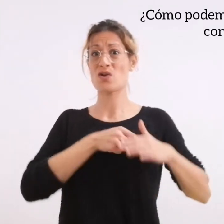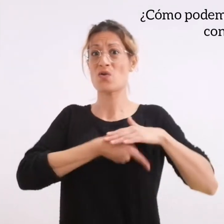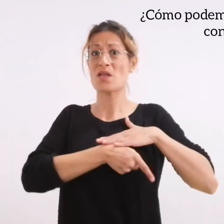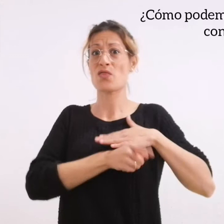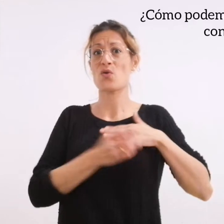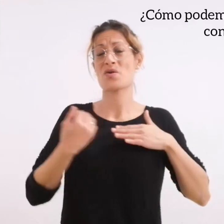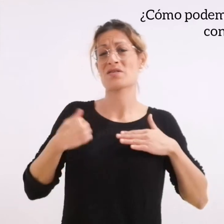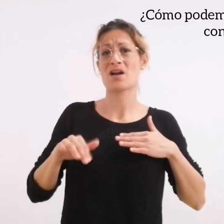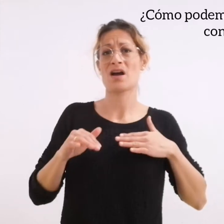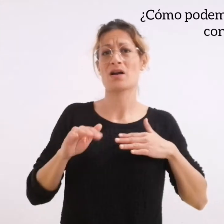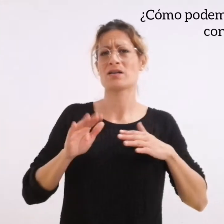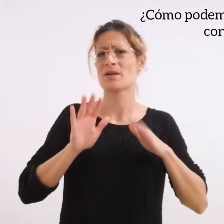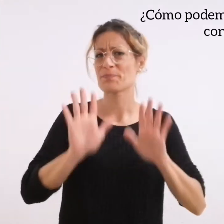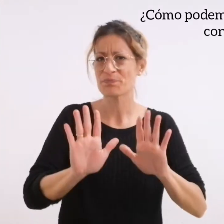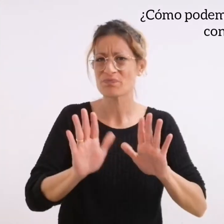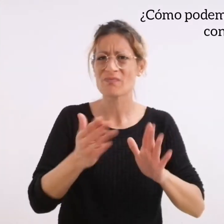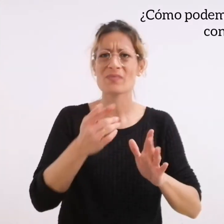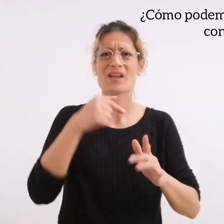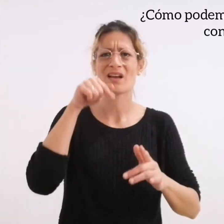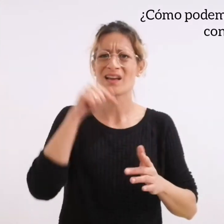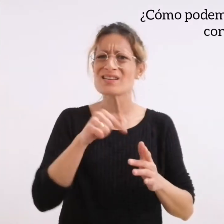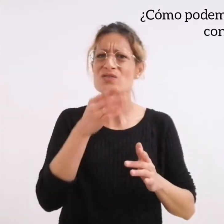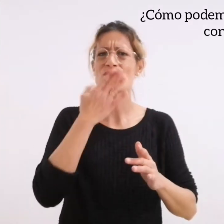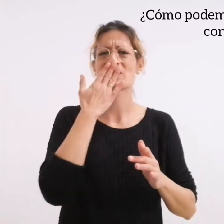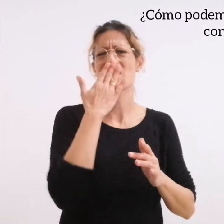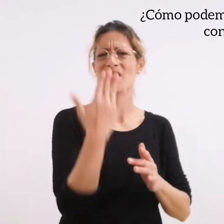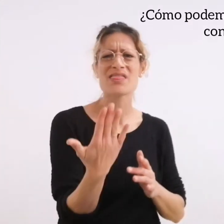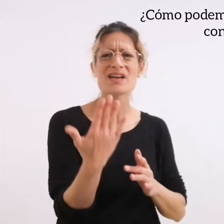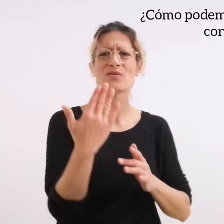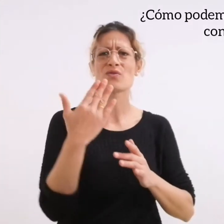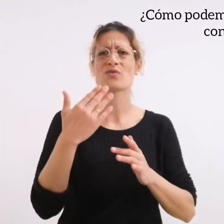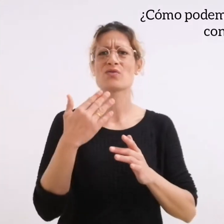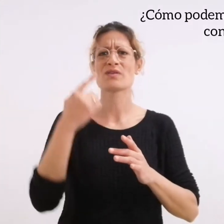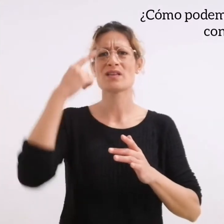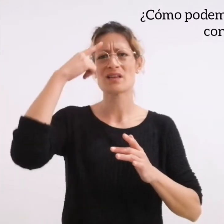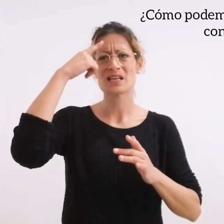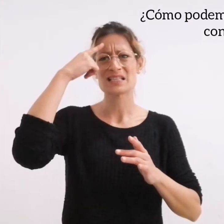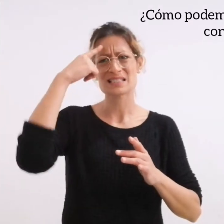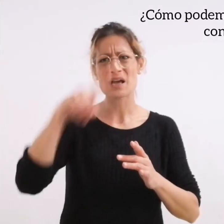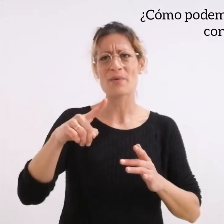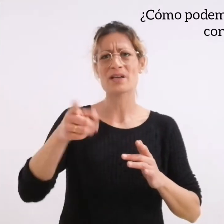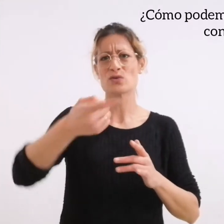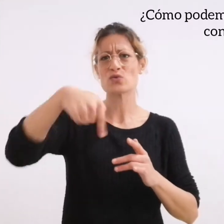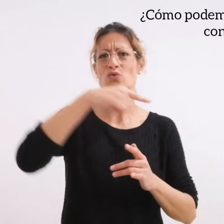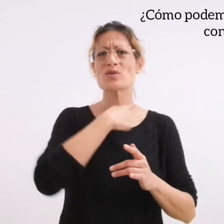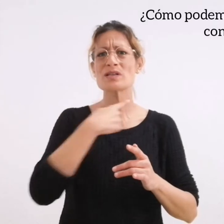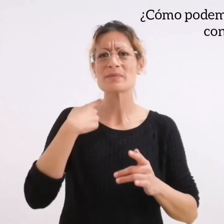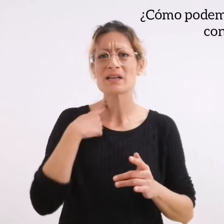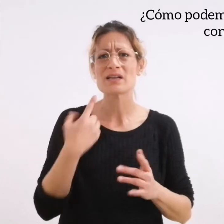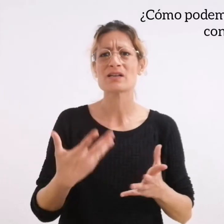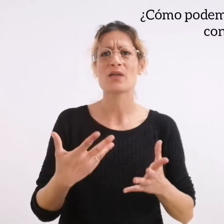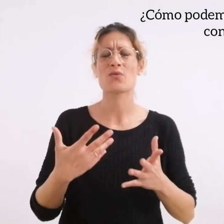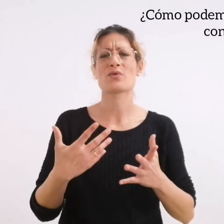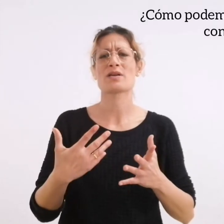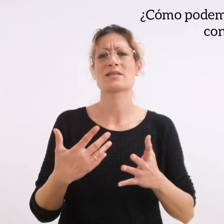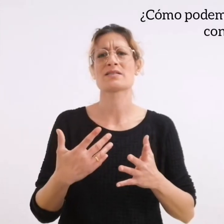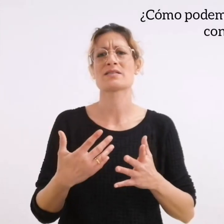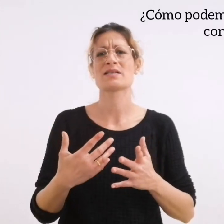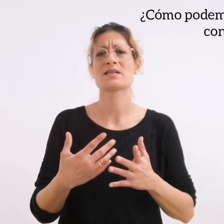De verdad, darse cuenta que somos pecadores. De verdad, darse cuenta que Cristo es el verdadero Salvador. Y hacer esta